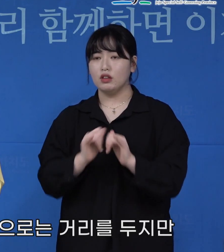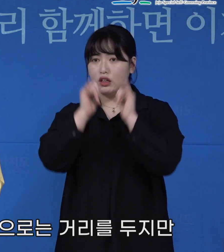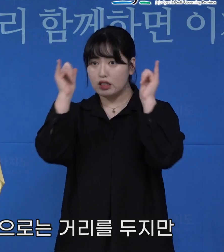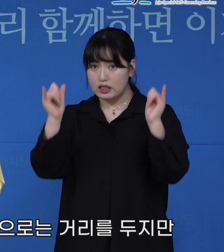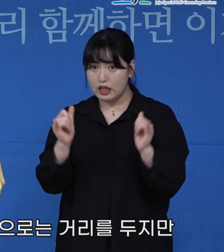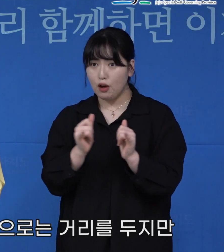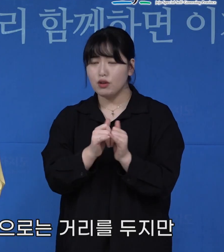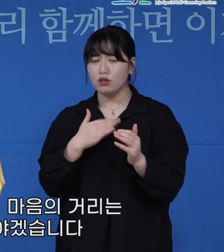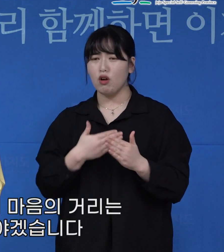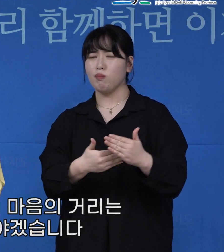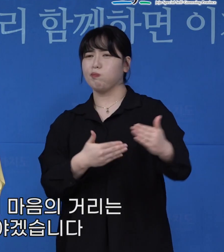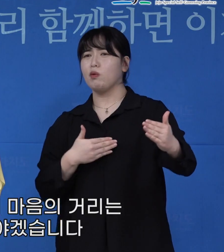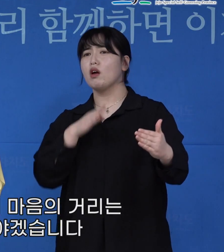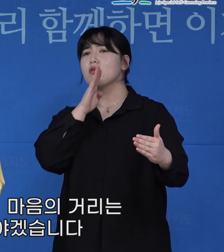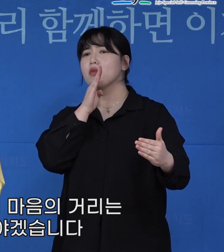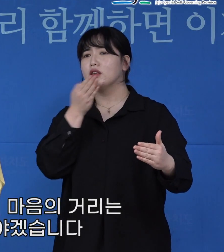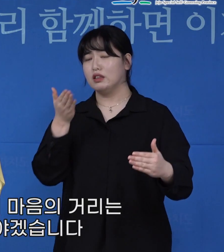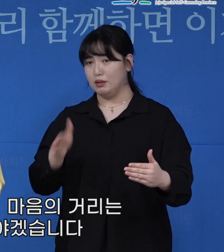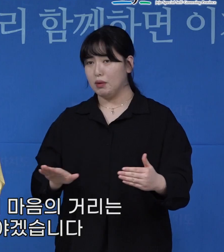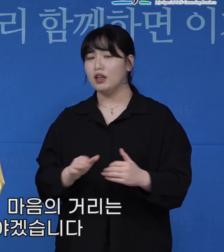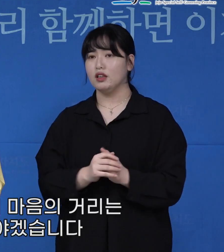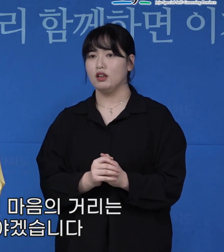사회적으로는 거리를 두지만